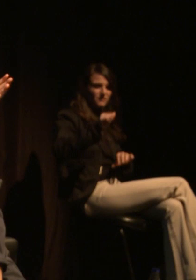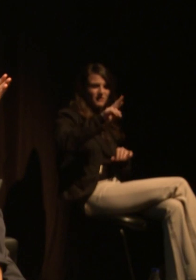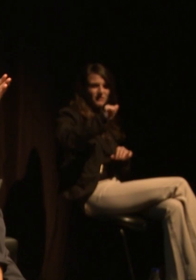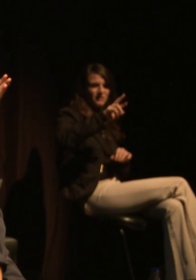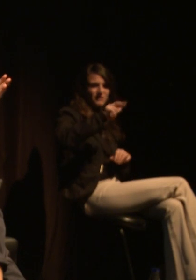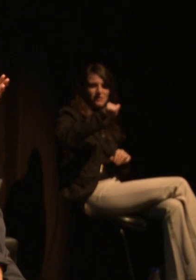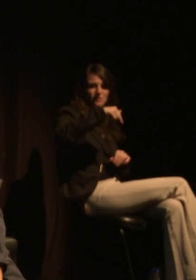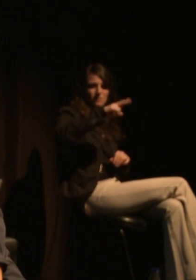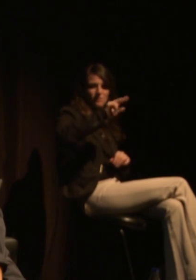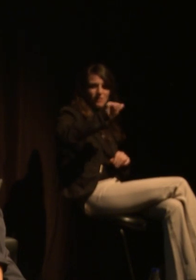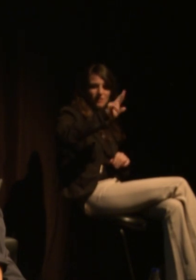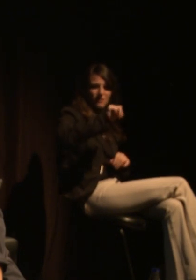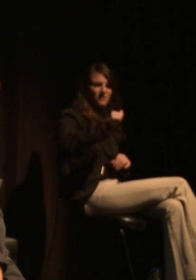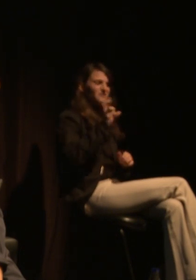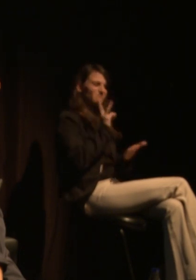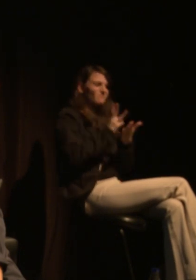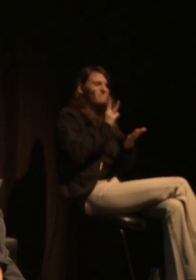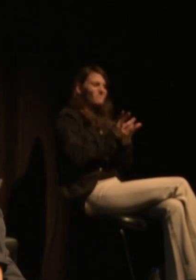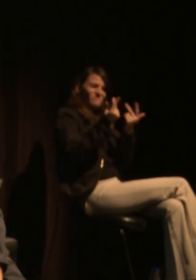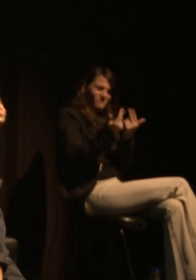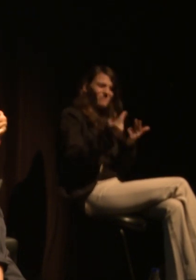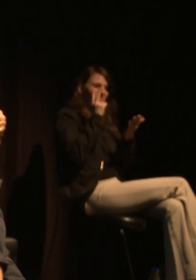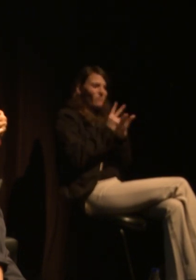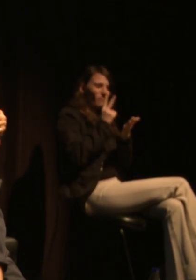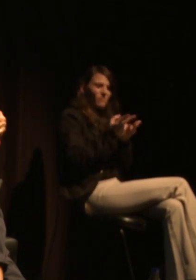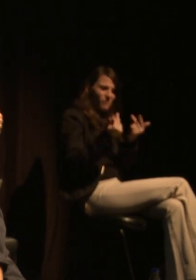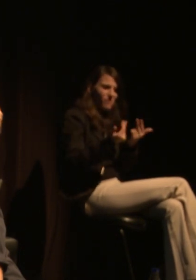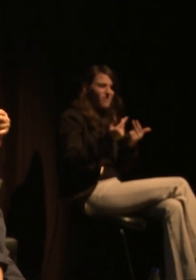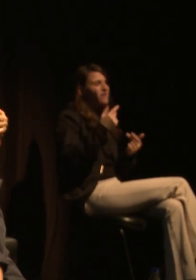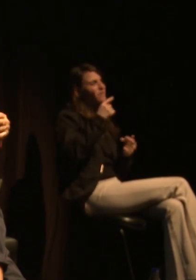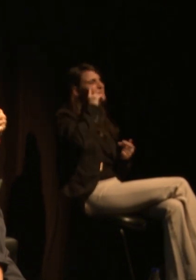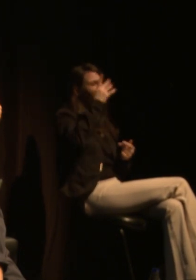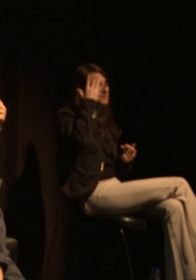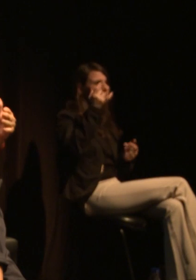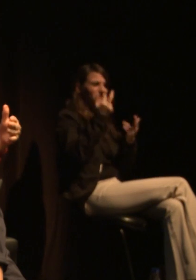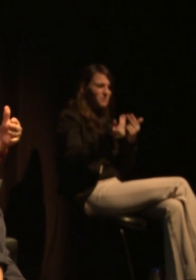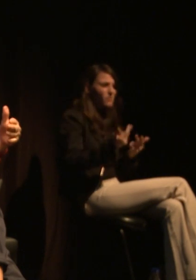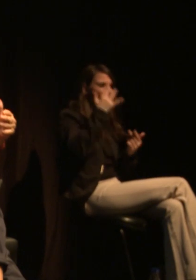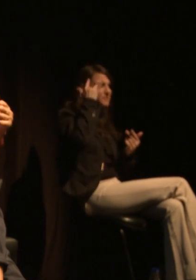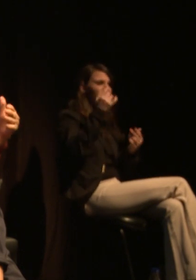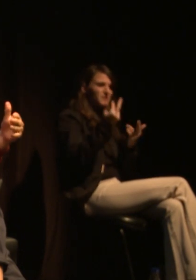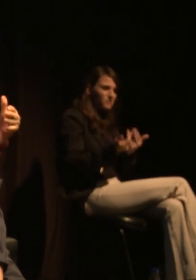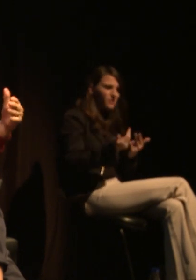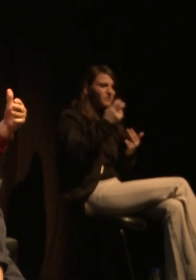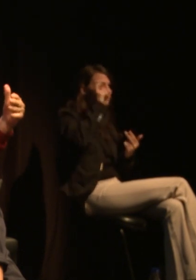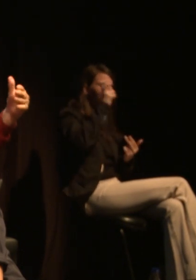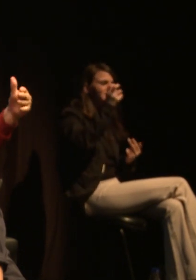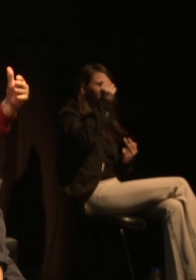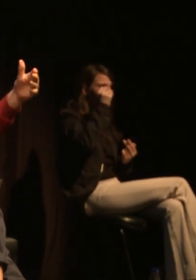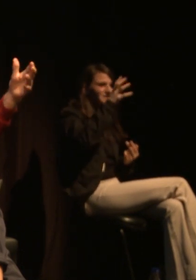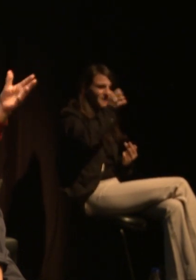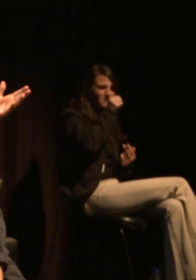Araraquara. A mesmice. Eu sabia que o dia seguinte ia ser igual e que a quinta, a